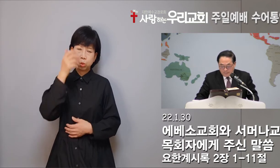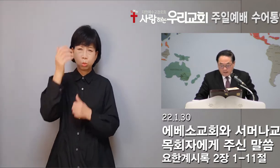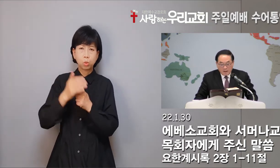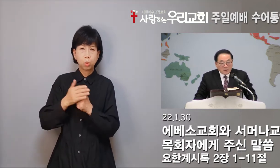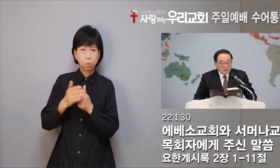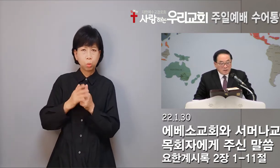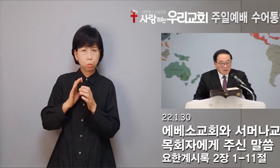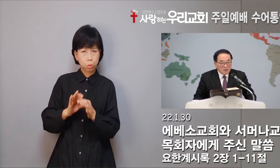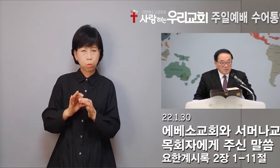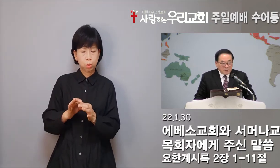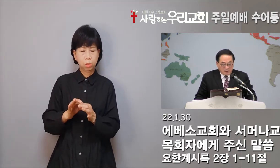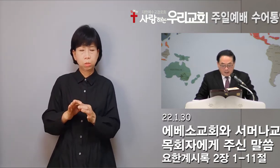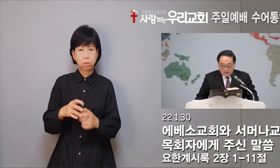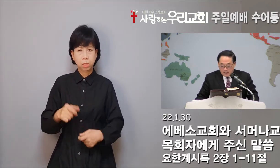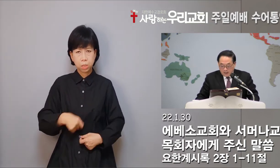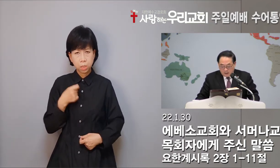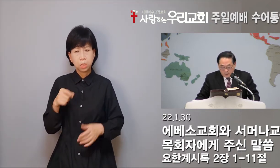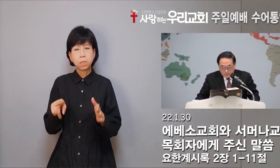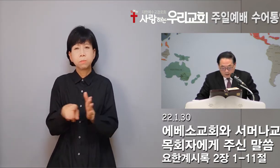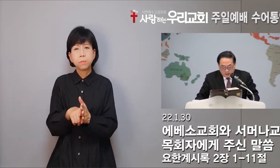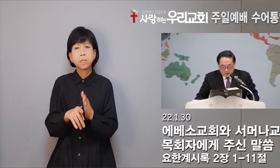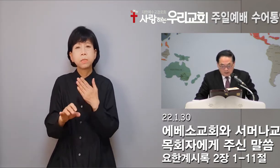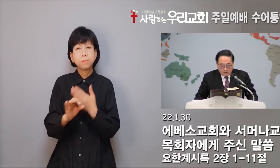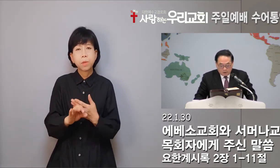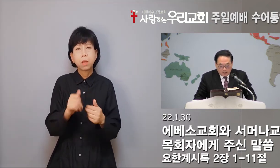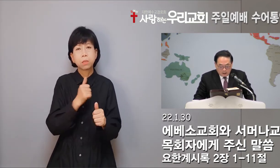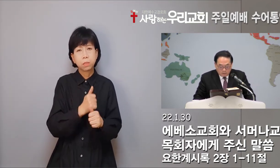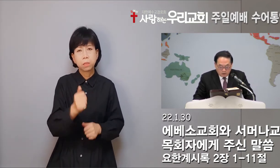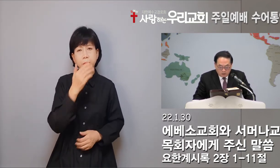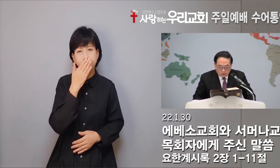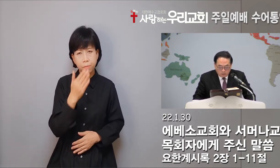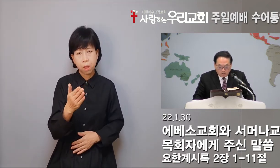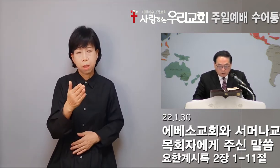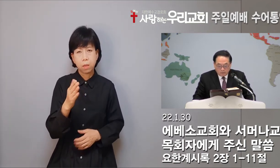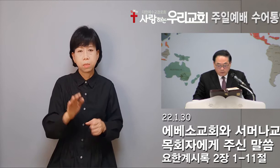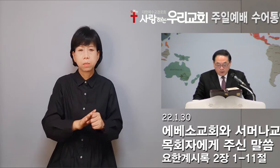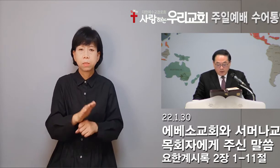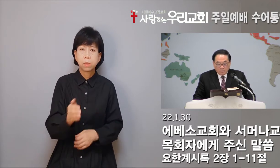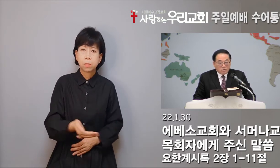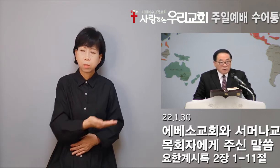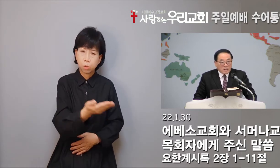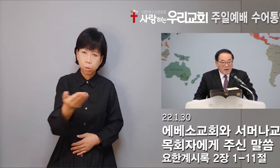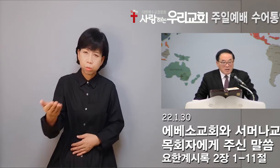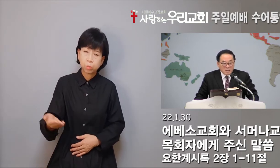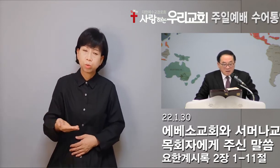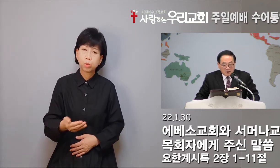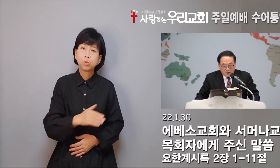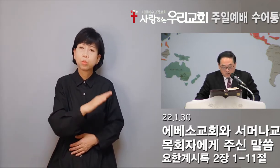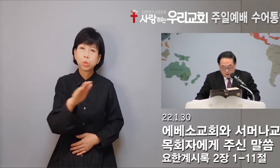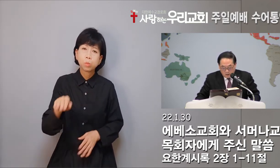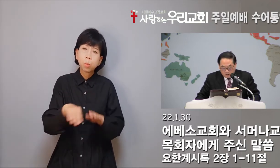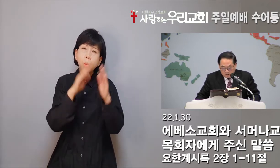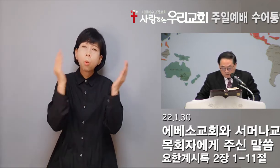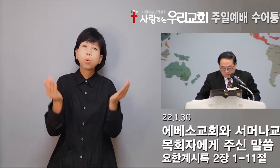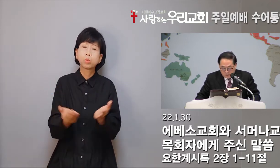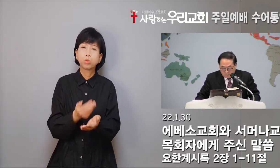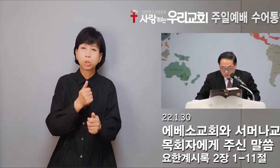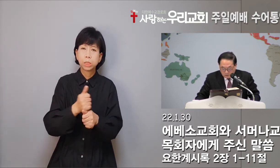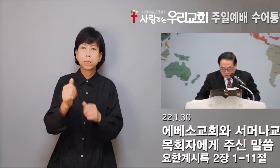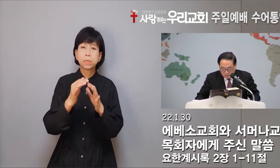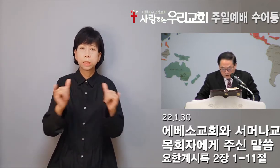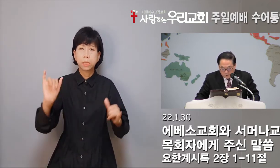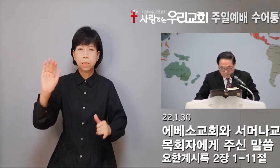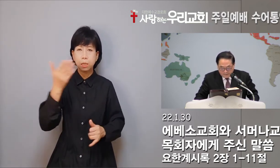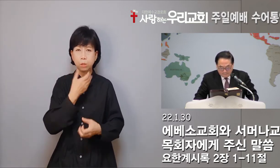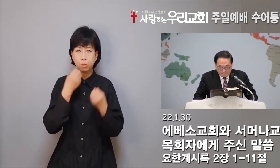것입니다. 진실이 믿는 자 이깁니다. 그러므로 사랑하는 우리 교회 성도 여러분, 우리는 다 이기는 자가 되기를 주님의